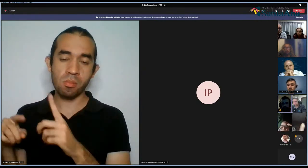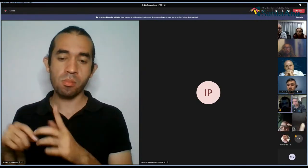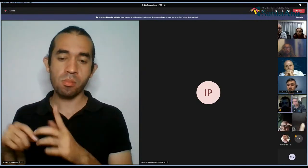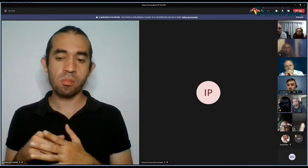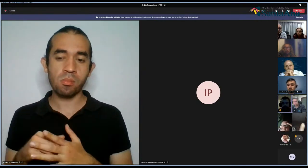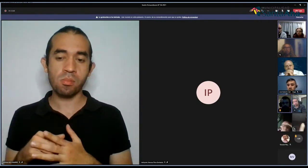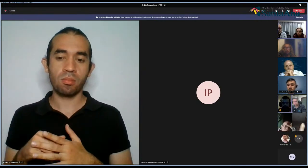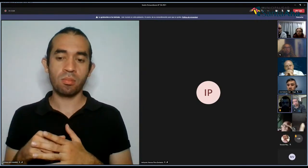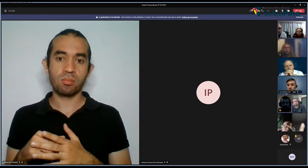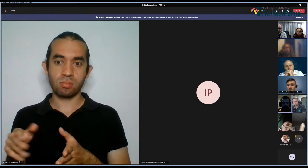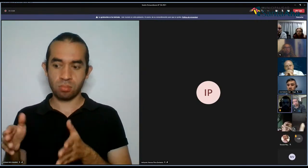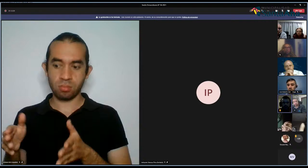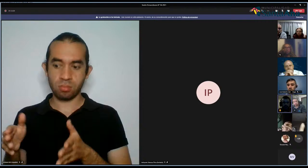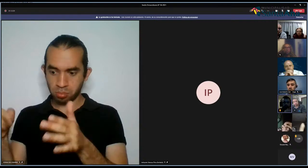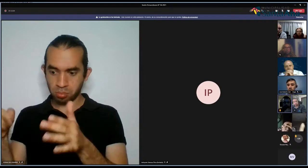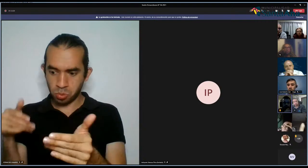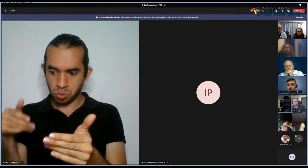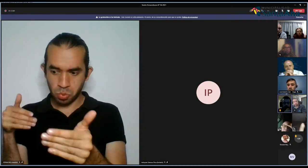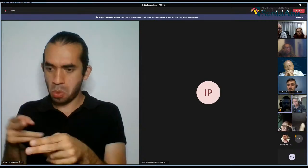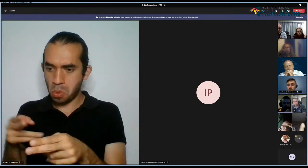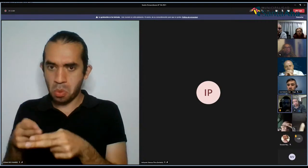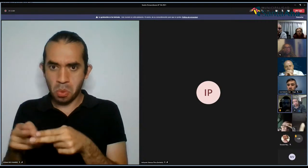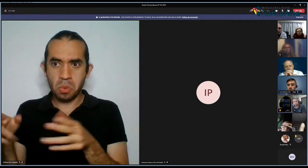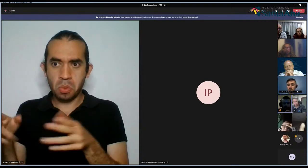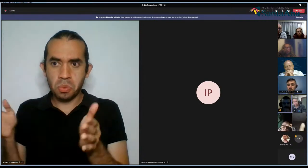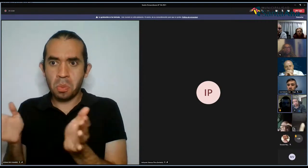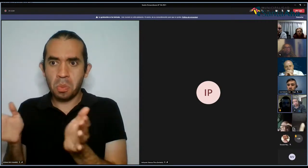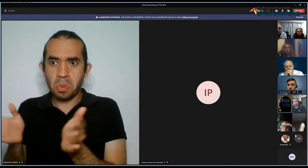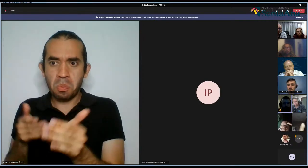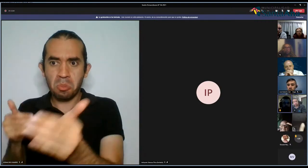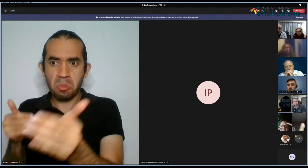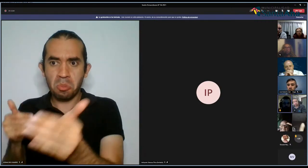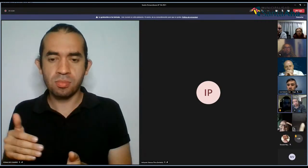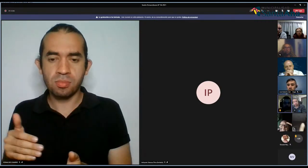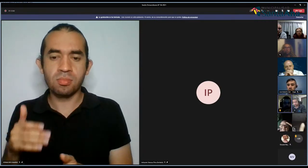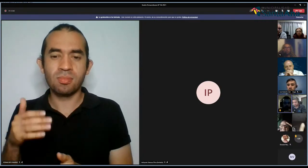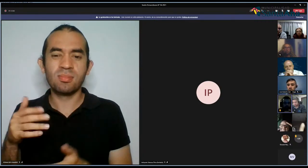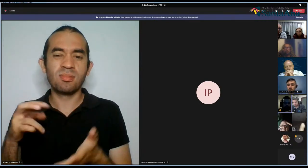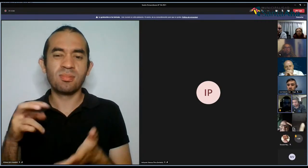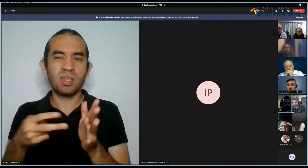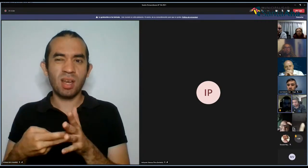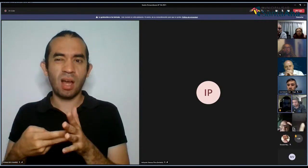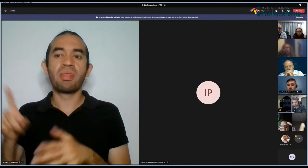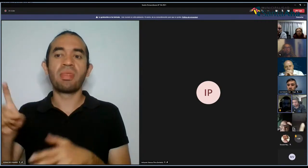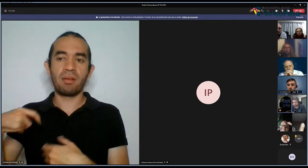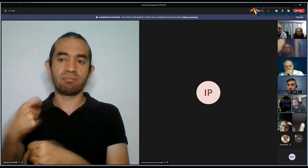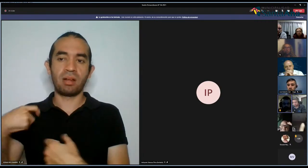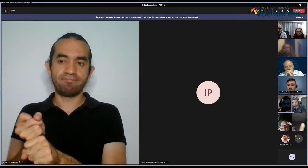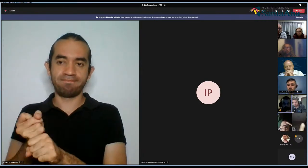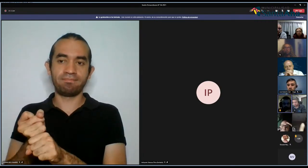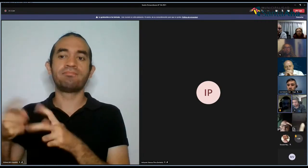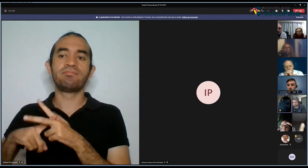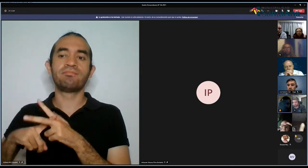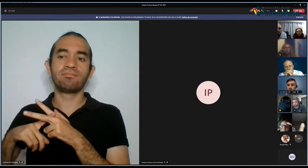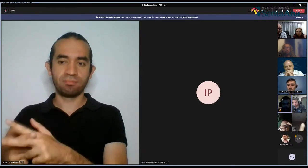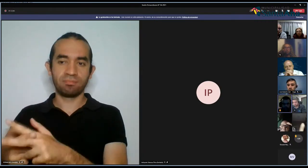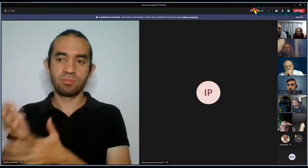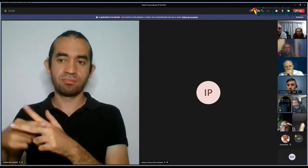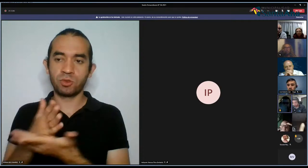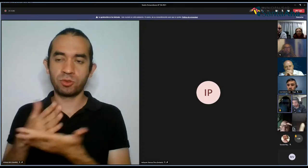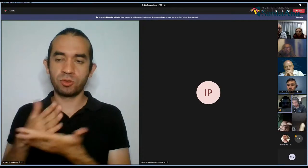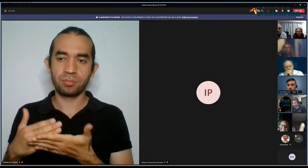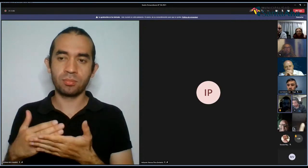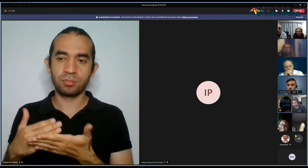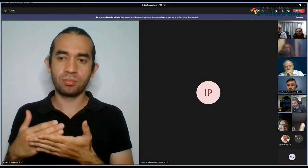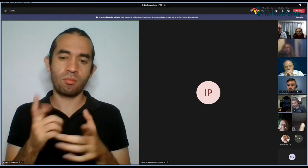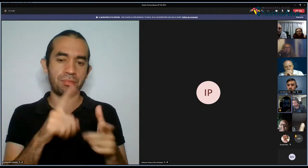relativamente es corto y todo este es porque hay algo que hay que hacer entonces pero también si se